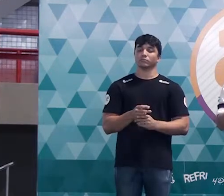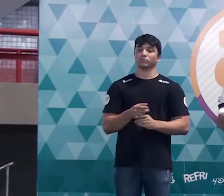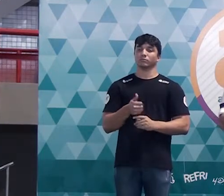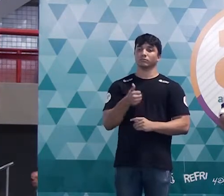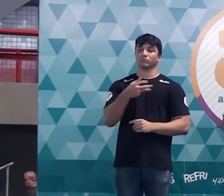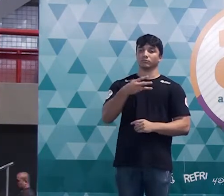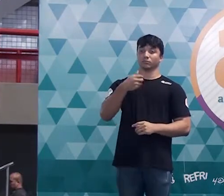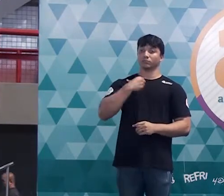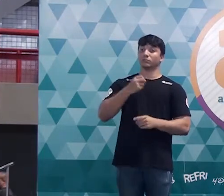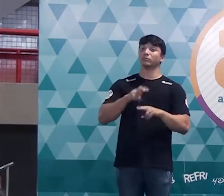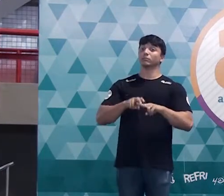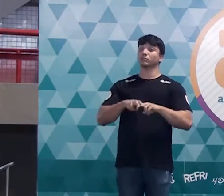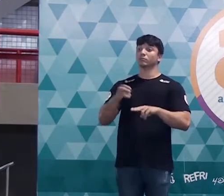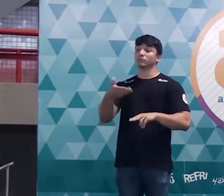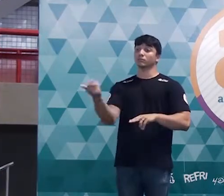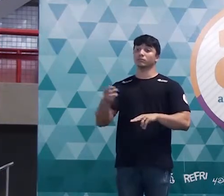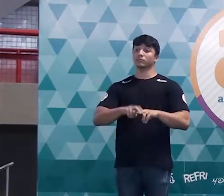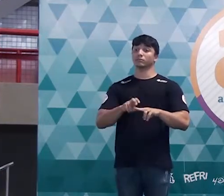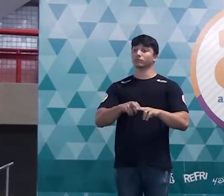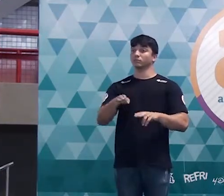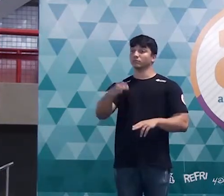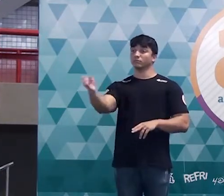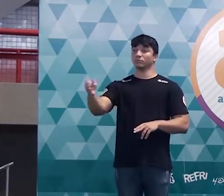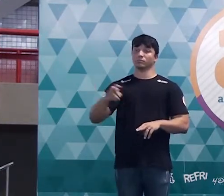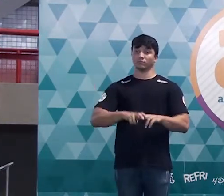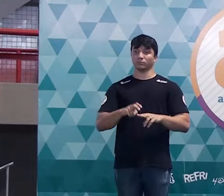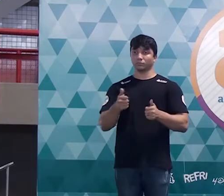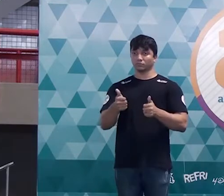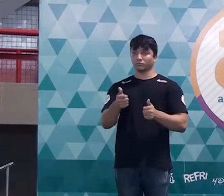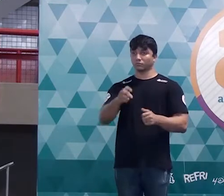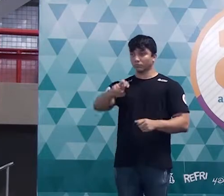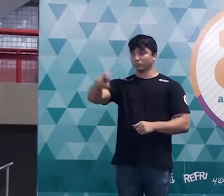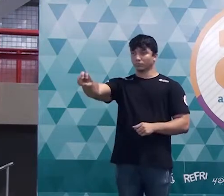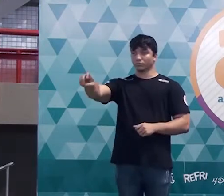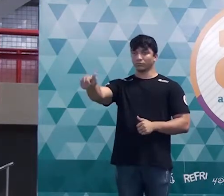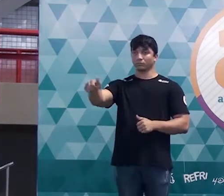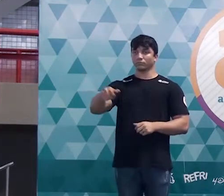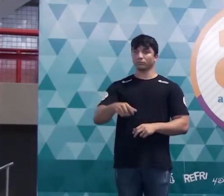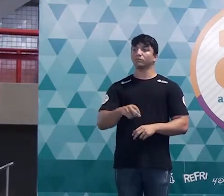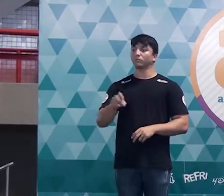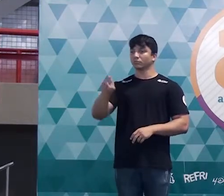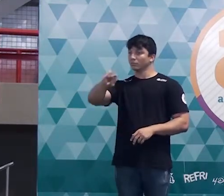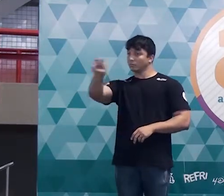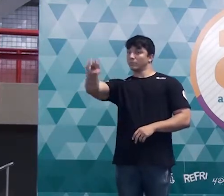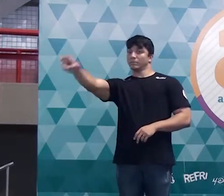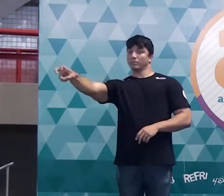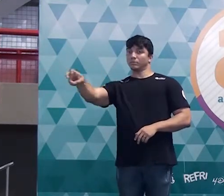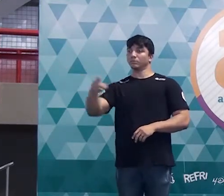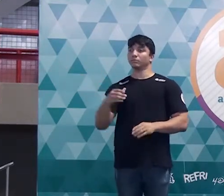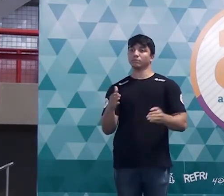Página 13. Tem tu vai ficando passando aí, eu vou dando toque, eu tenho...